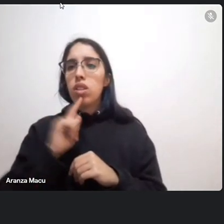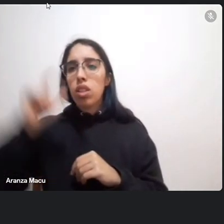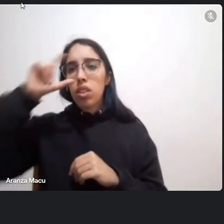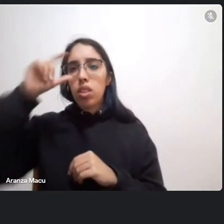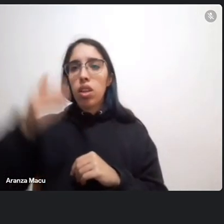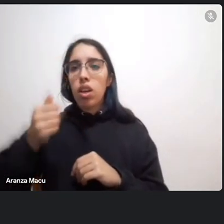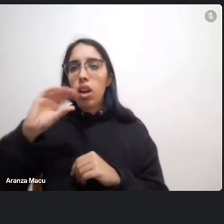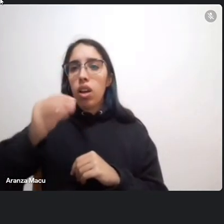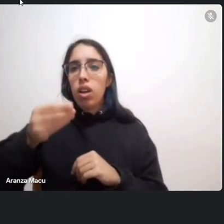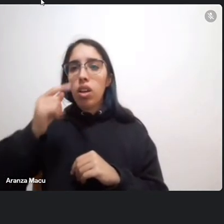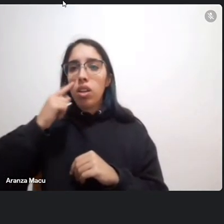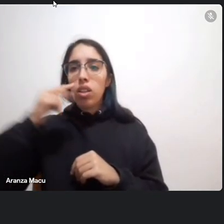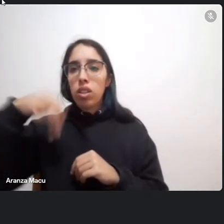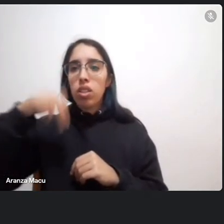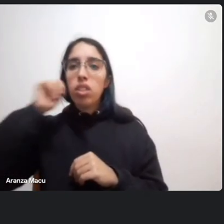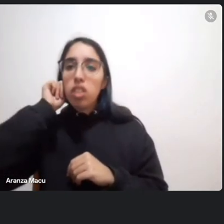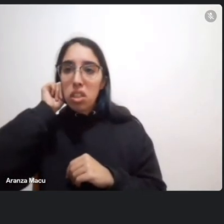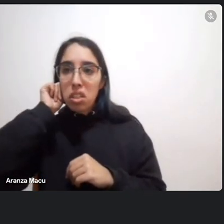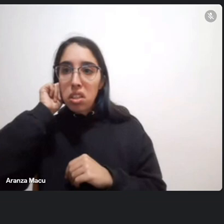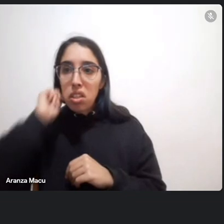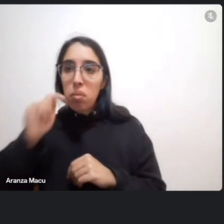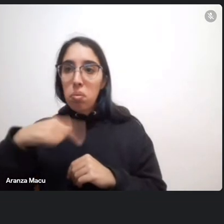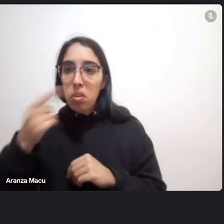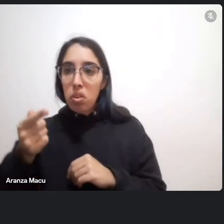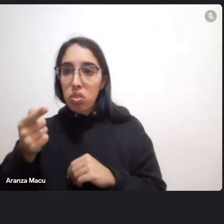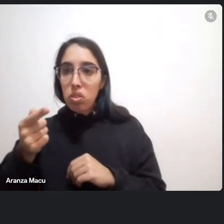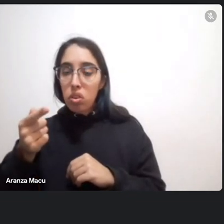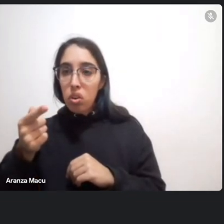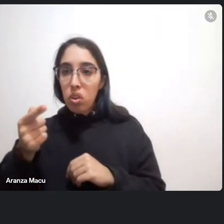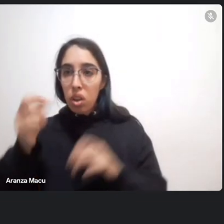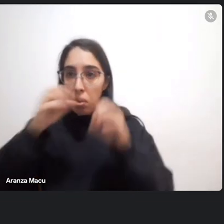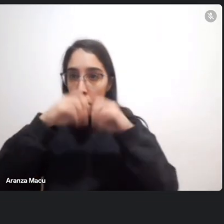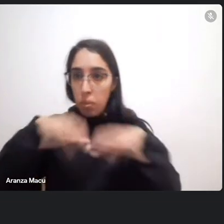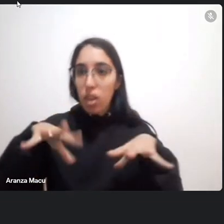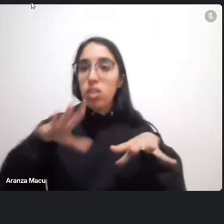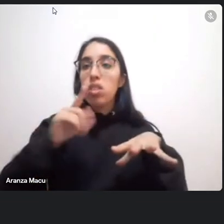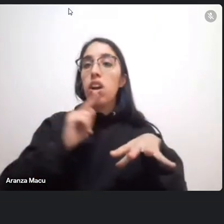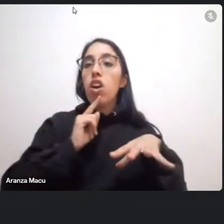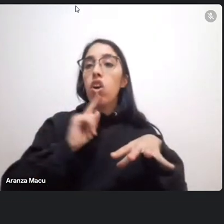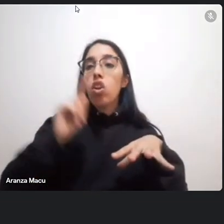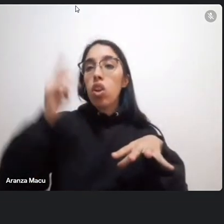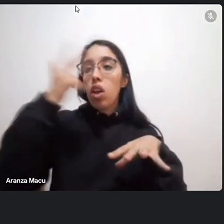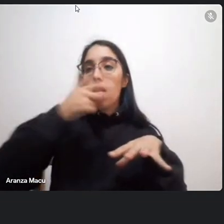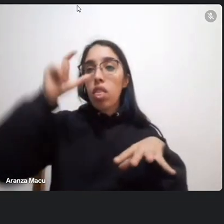¿Qué sería esto? Acá comienza con el determinante, there, su...